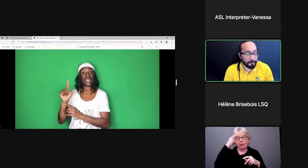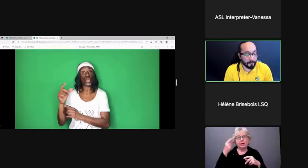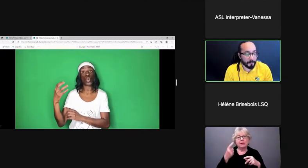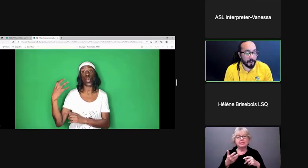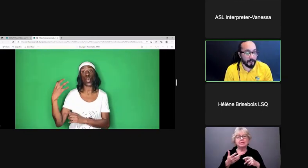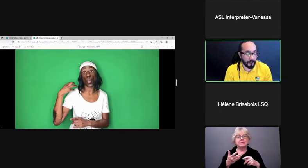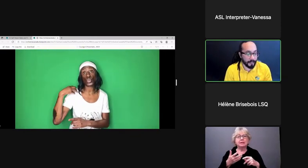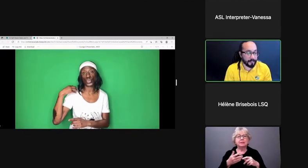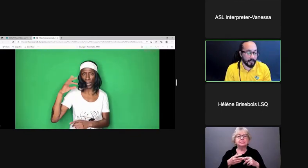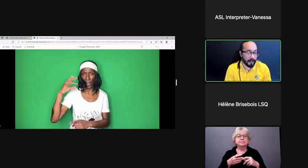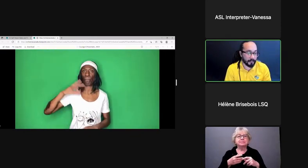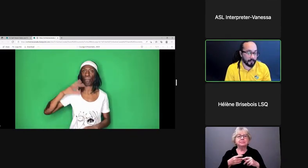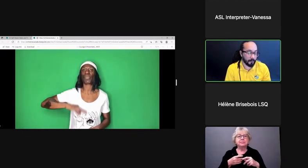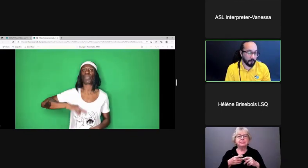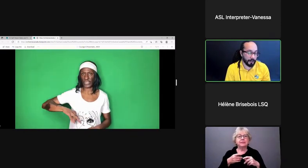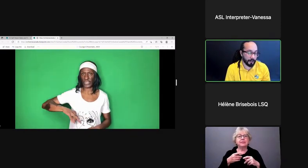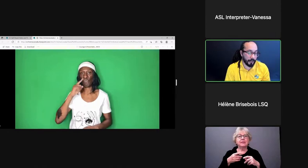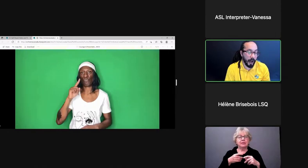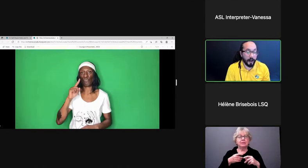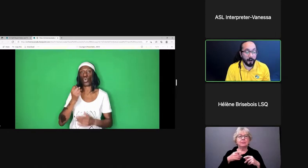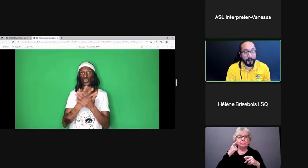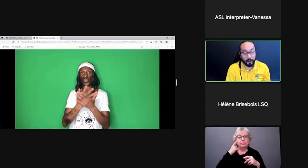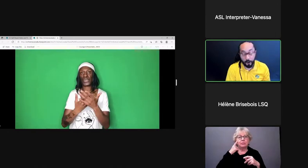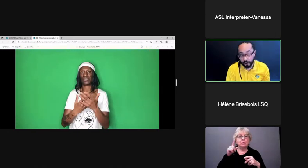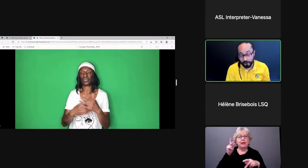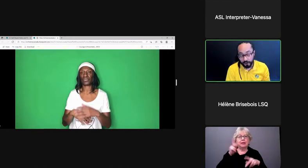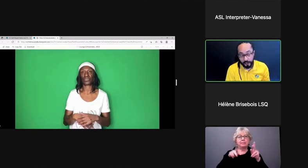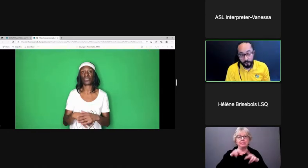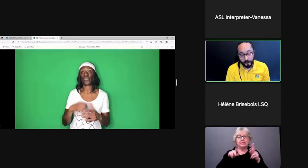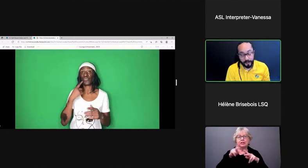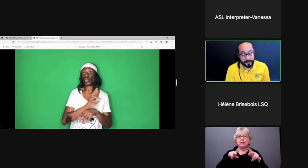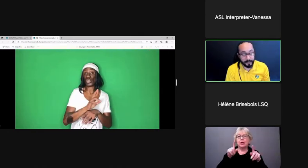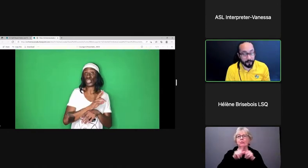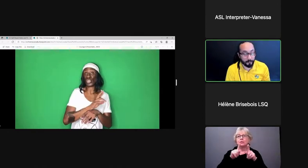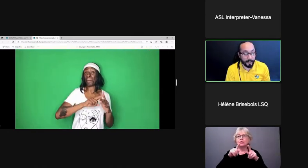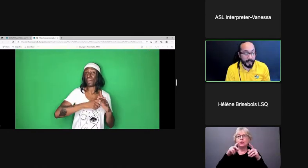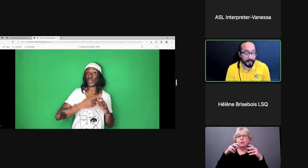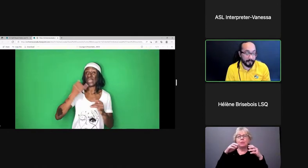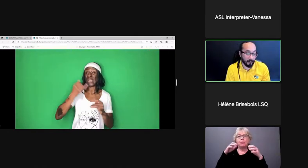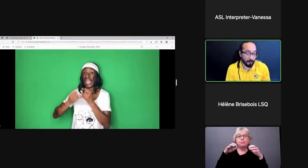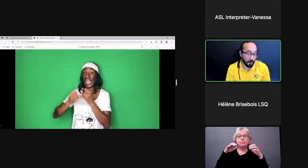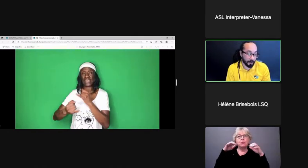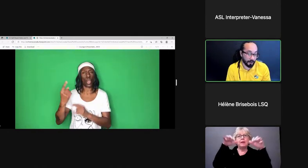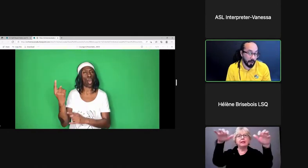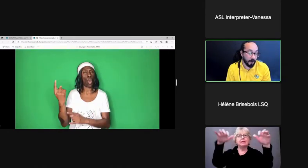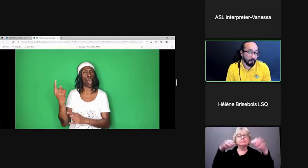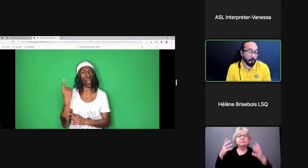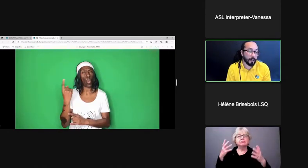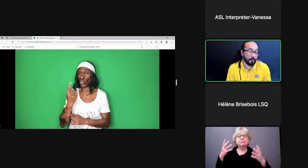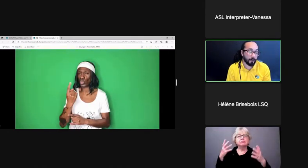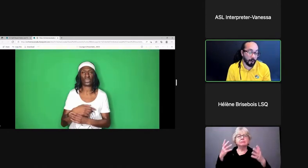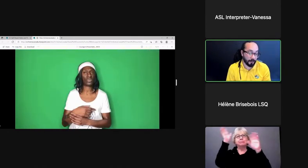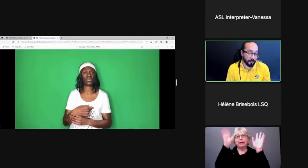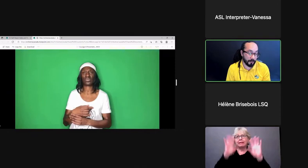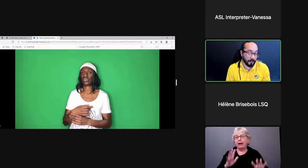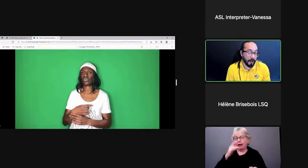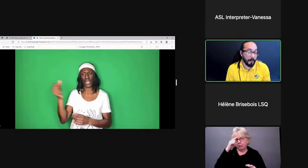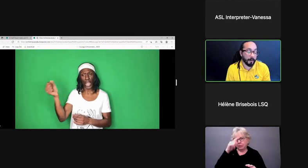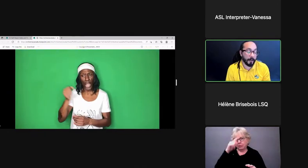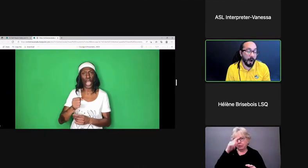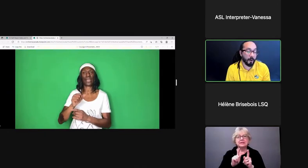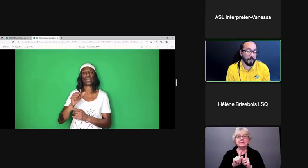Notamment en fonction des gens du public, en fonction du spectacle. Et puis, il y a